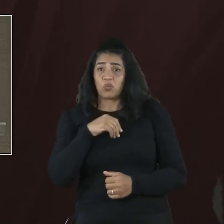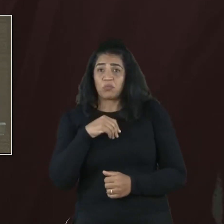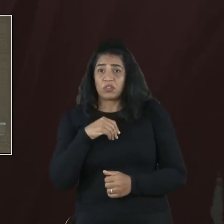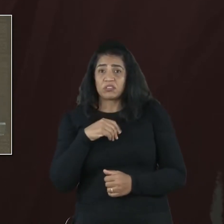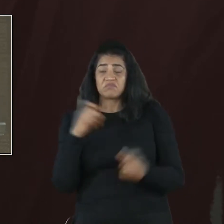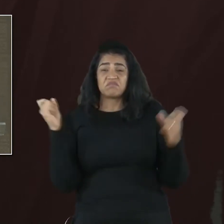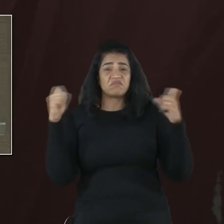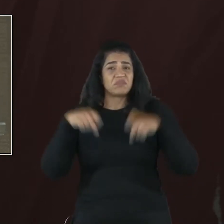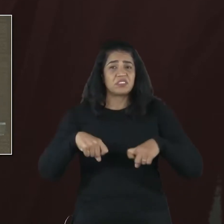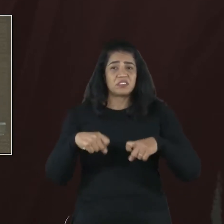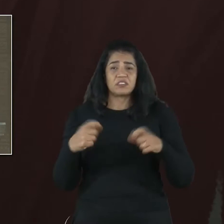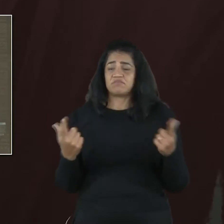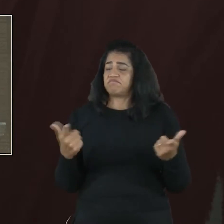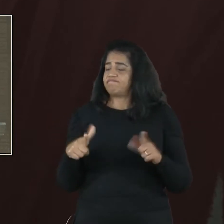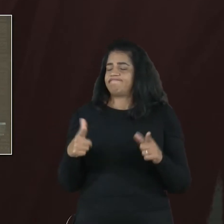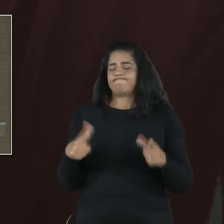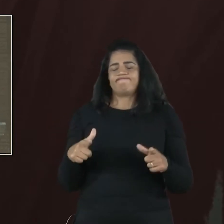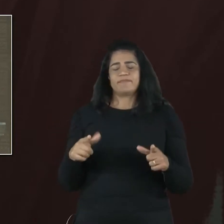operasse,